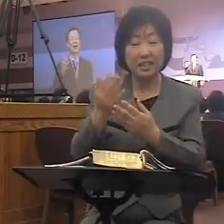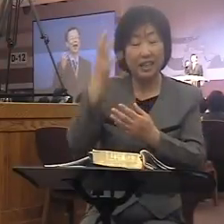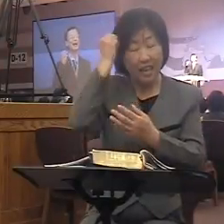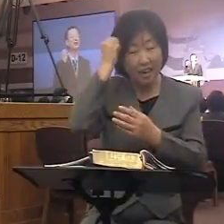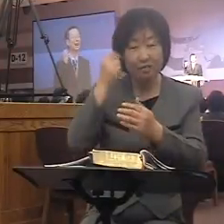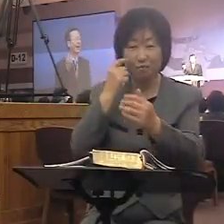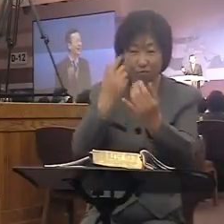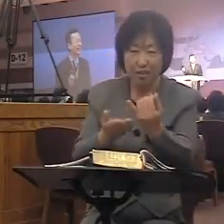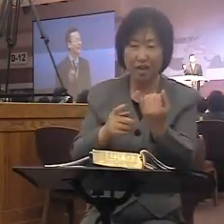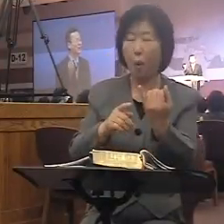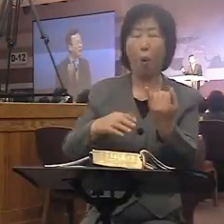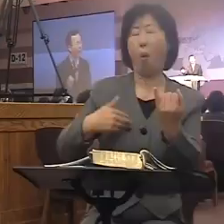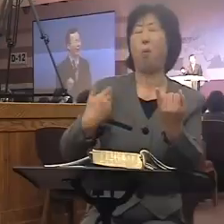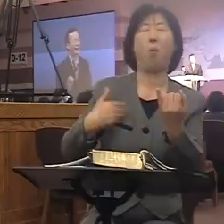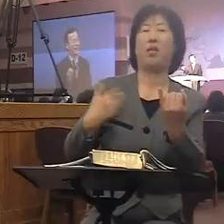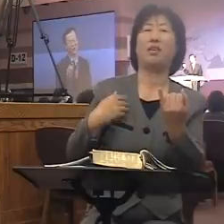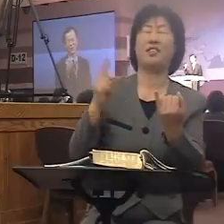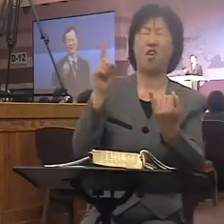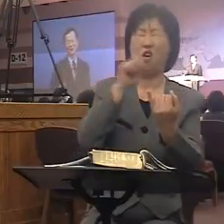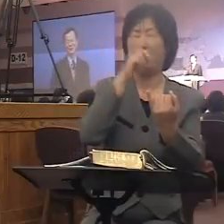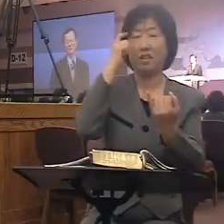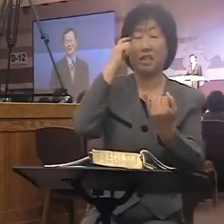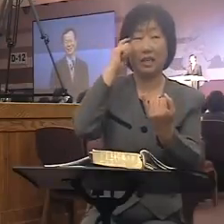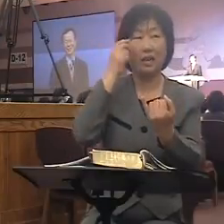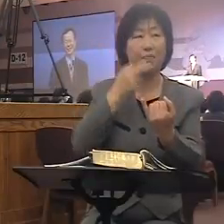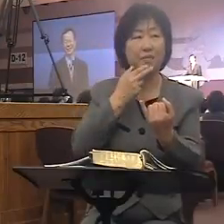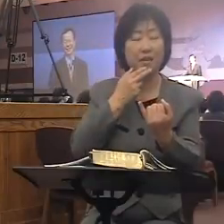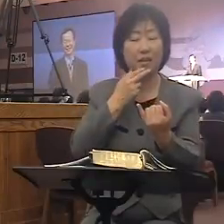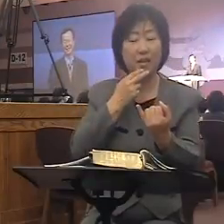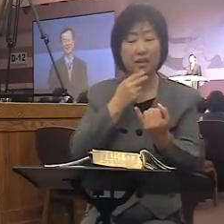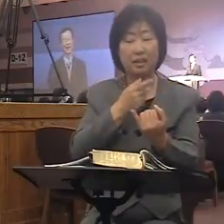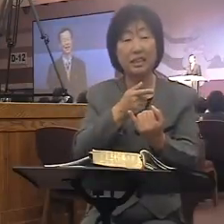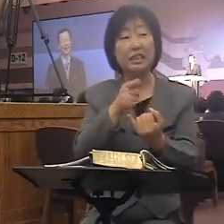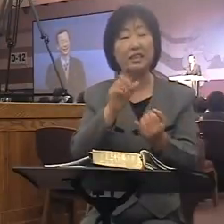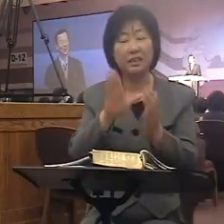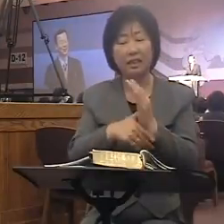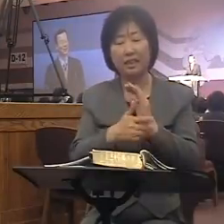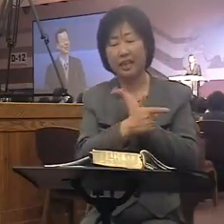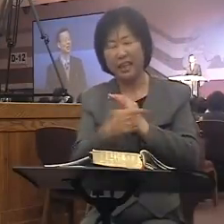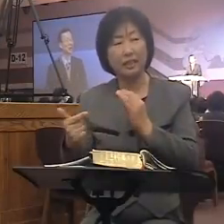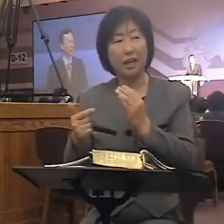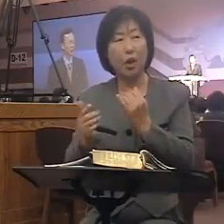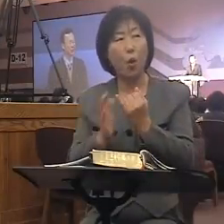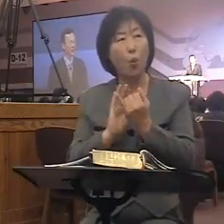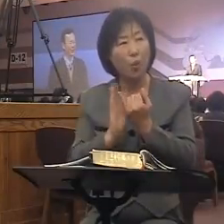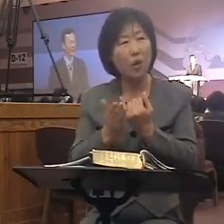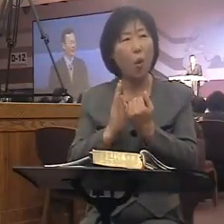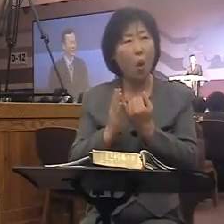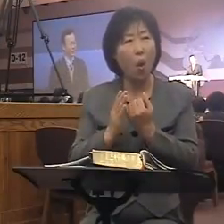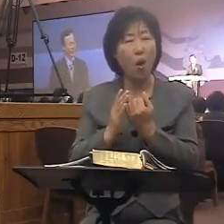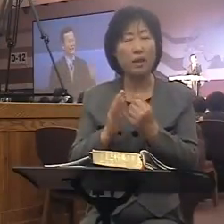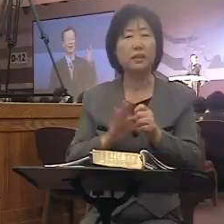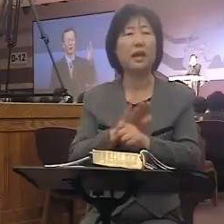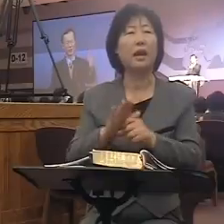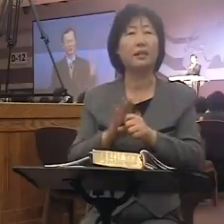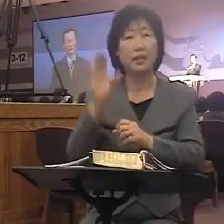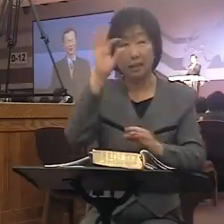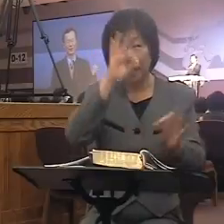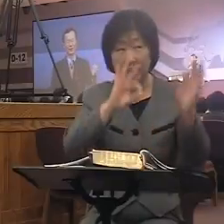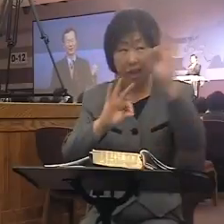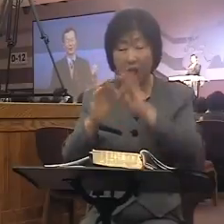마음에는 이게 굉장한 위로와 격려가 되었습니다. 사랑이라는 것은 찾아오는 것입니다.